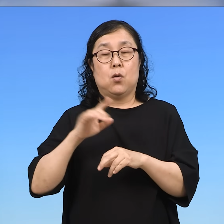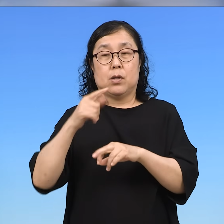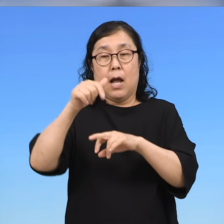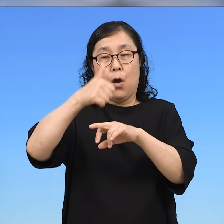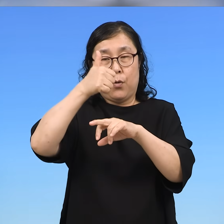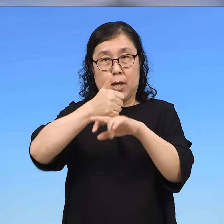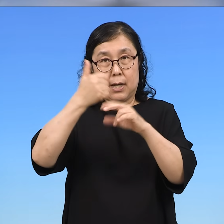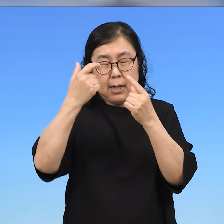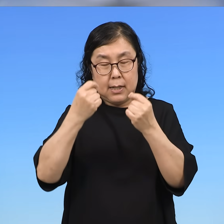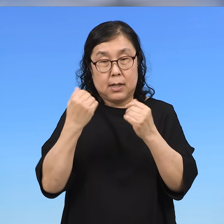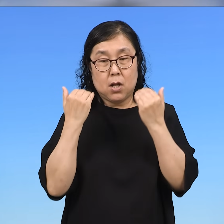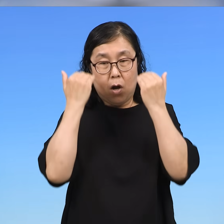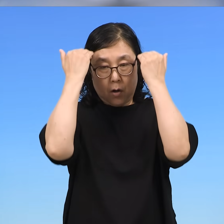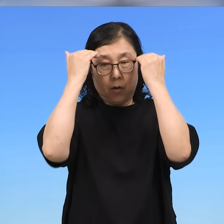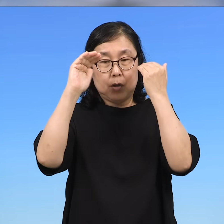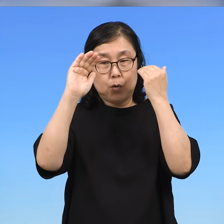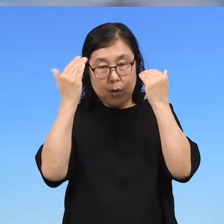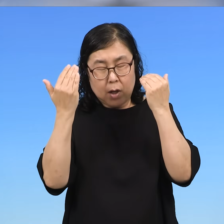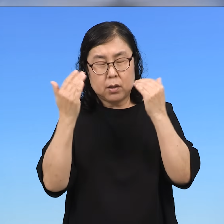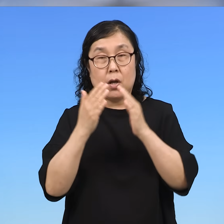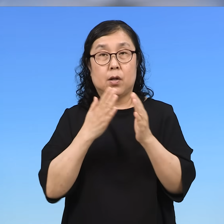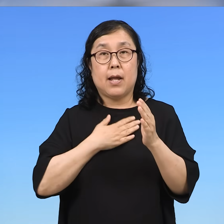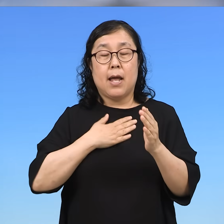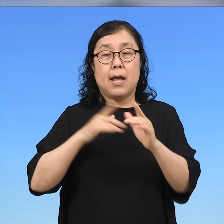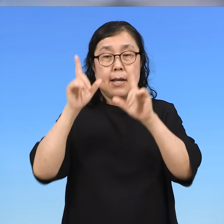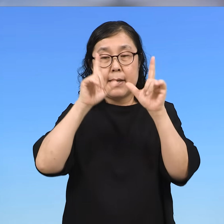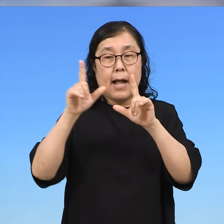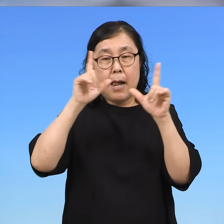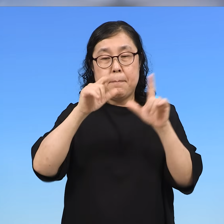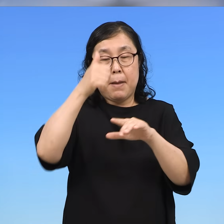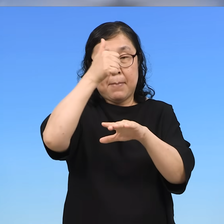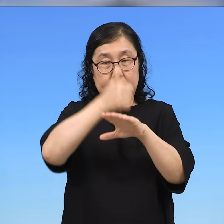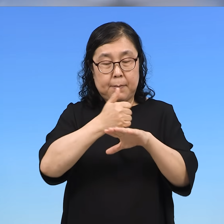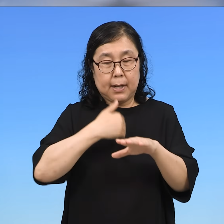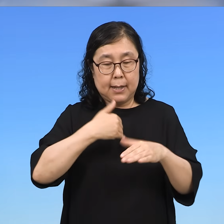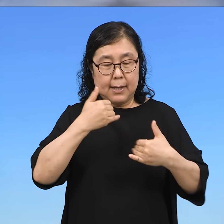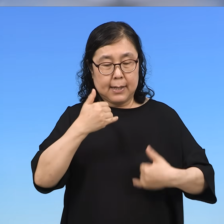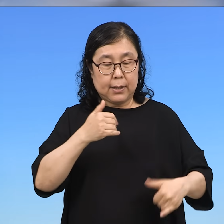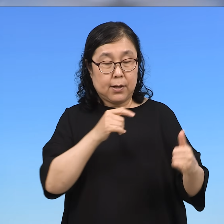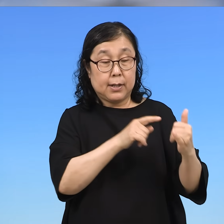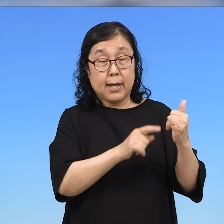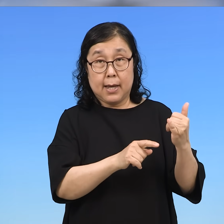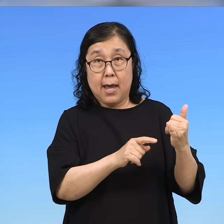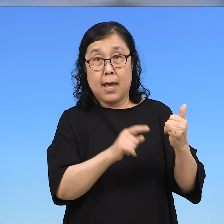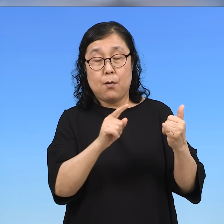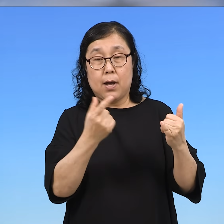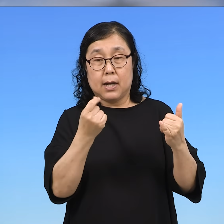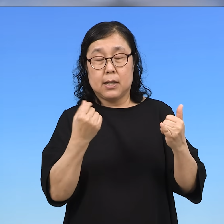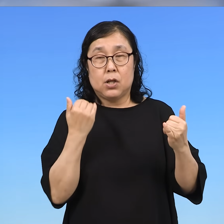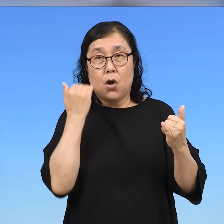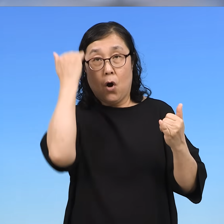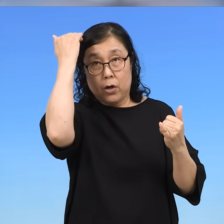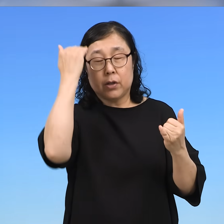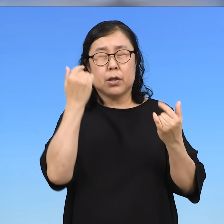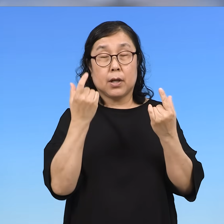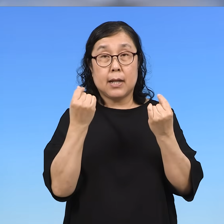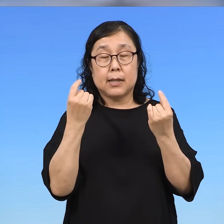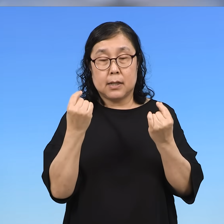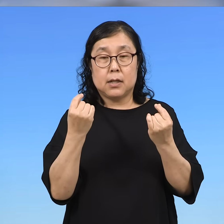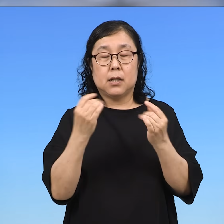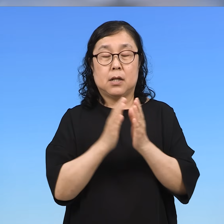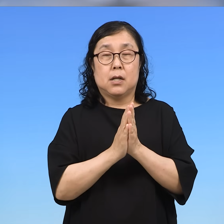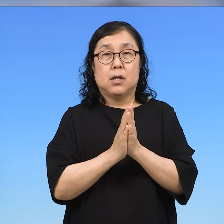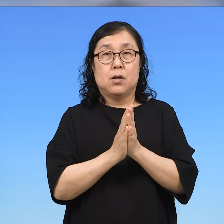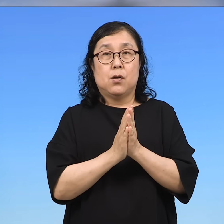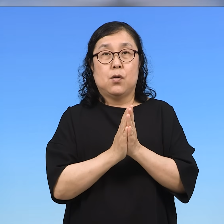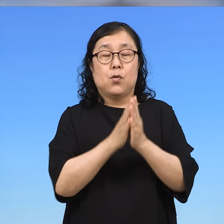다윗과 같은 그런 어른이 되어서 내 인생의 마지막에 내 자녀들에게 이런 어른다운